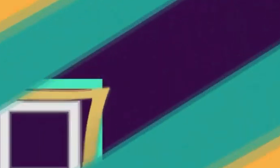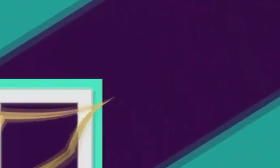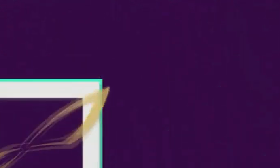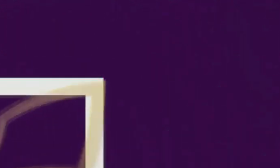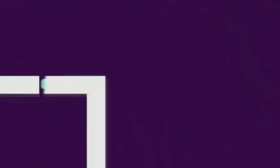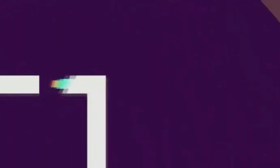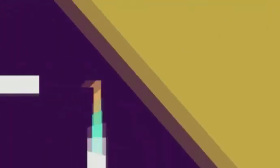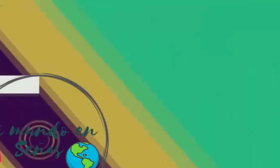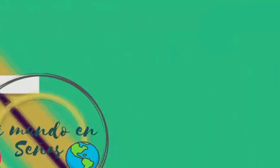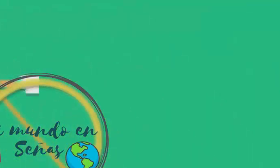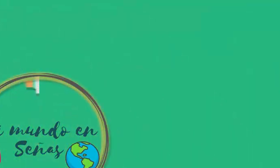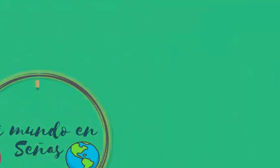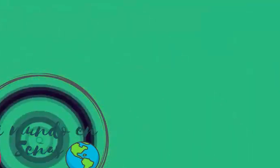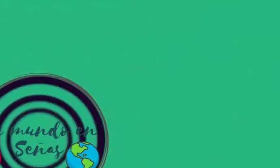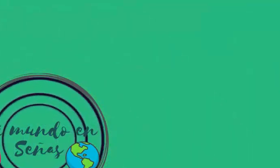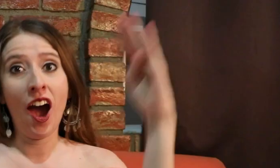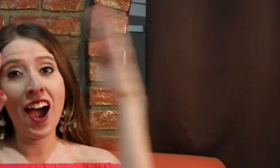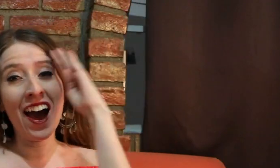Drop it.